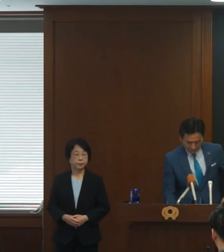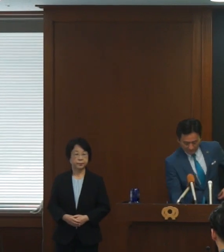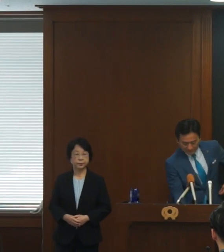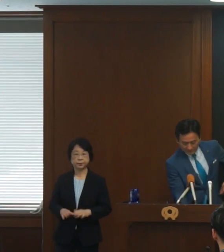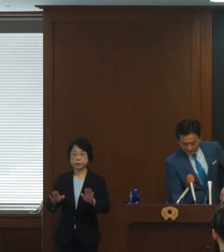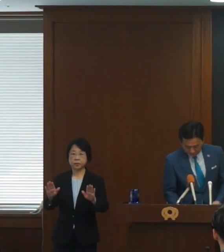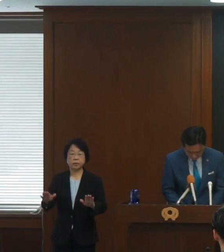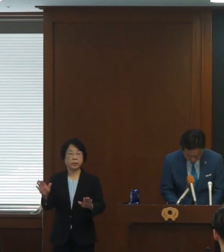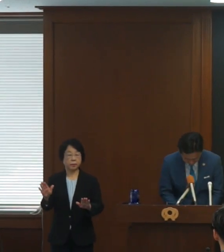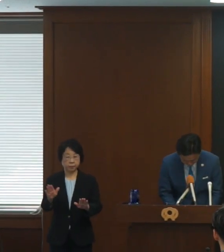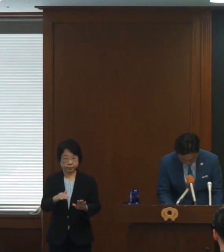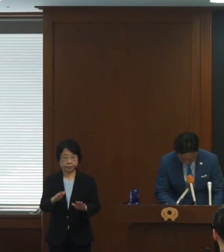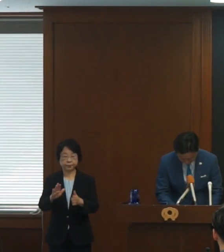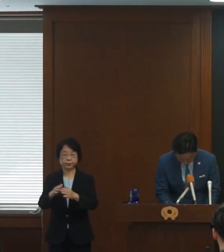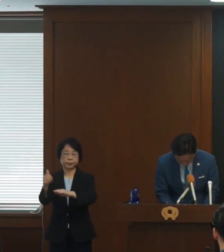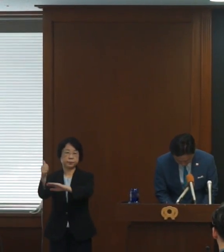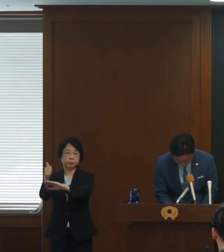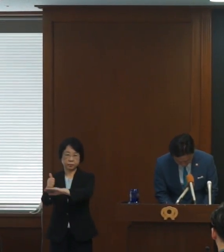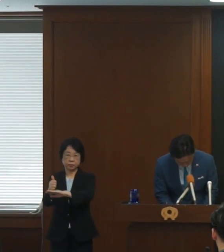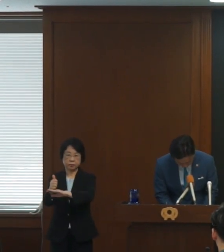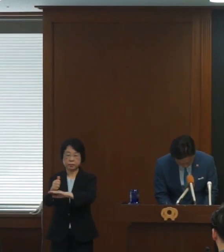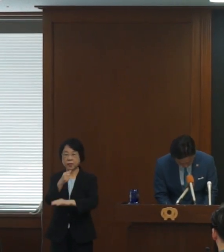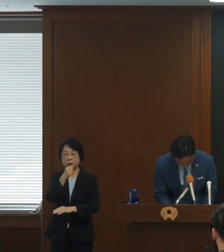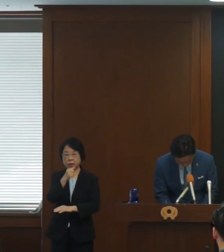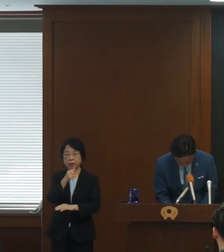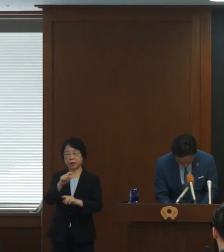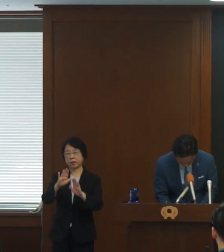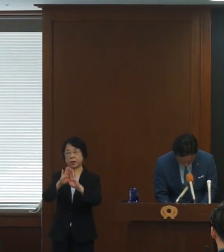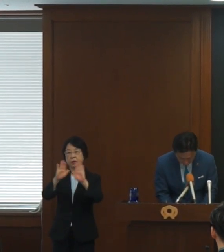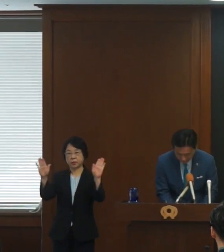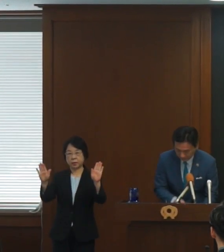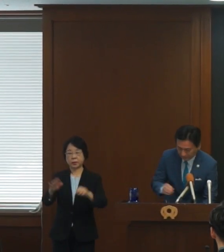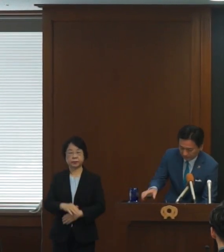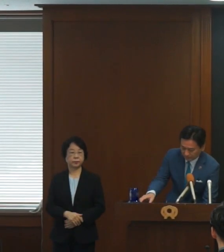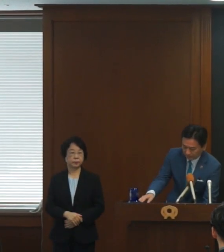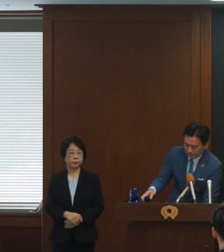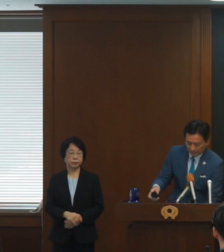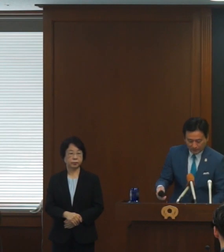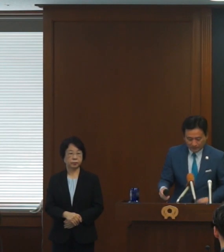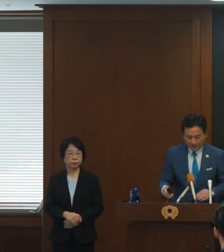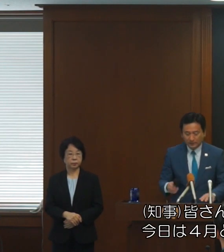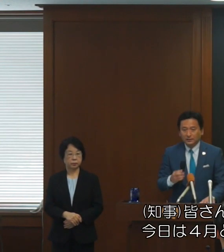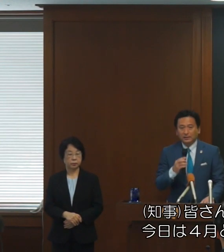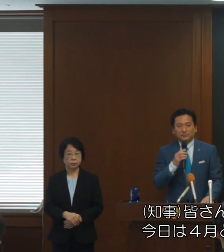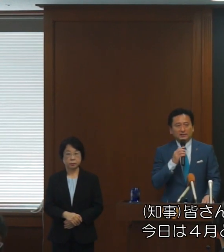それではただ今から知事記者会見を始めます知事よろしくお願いします